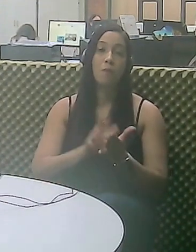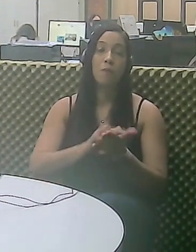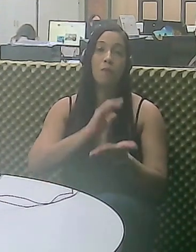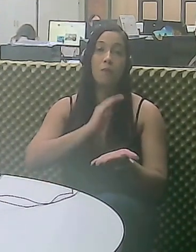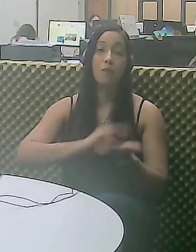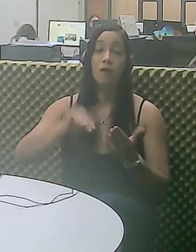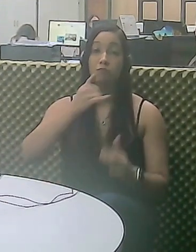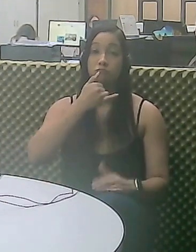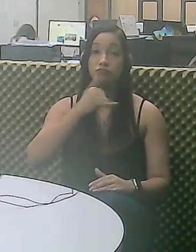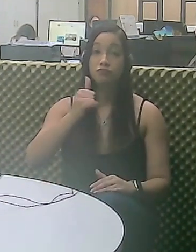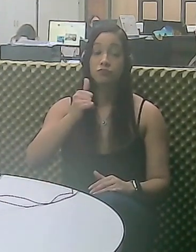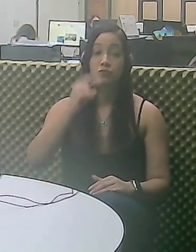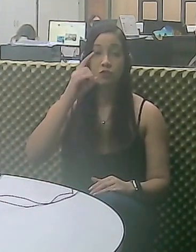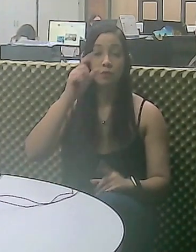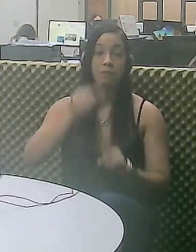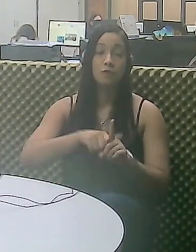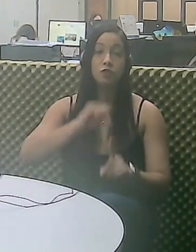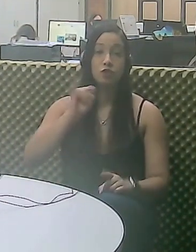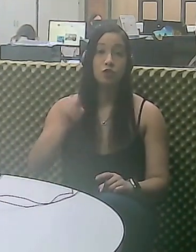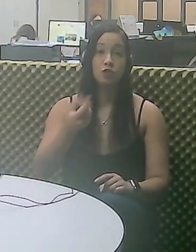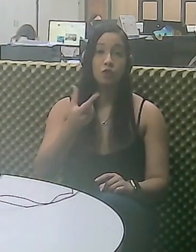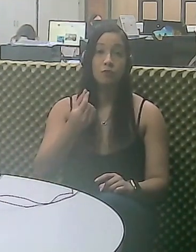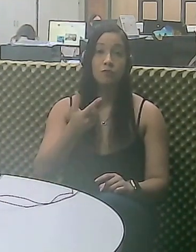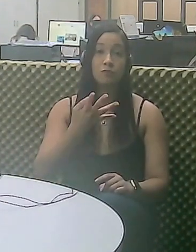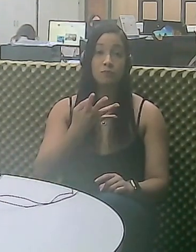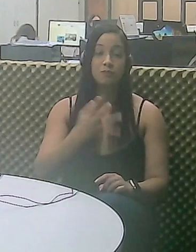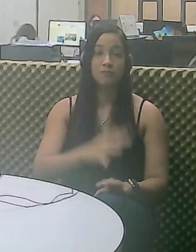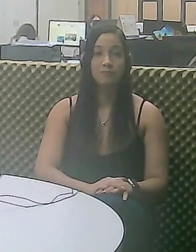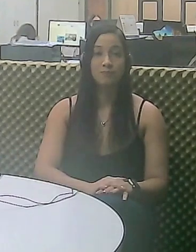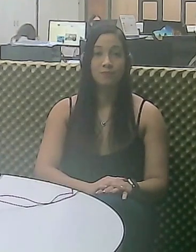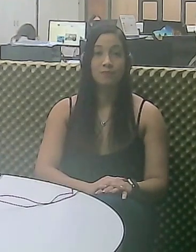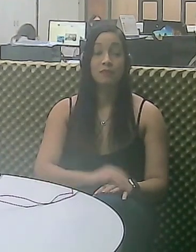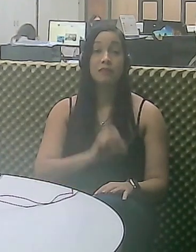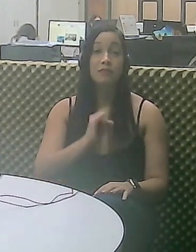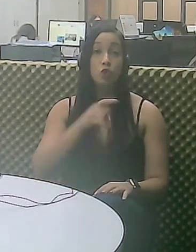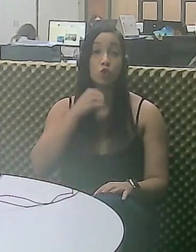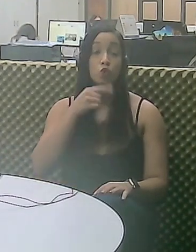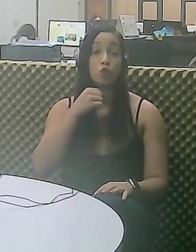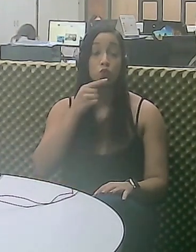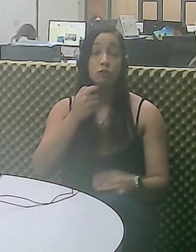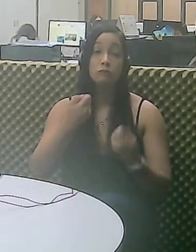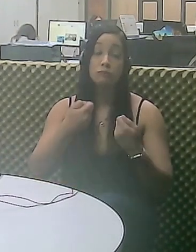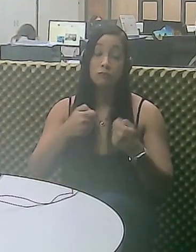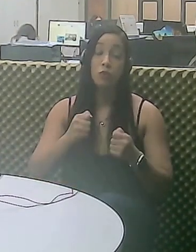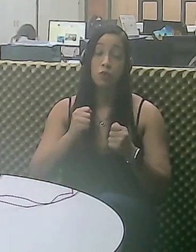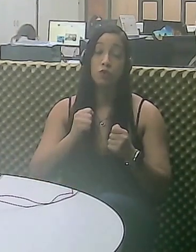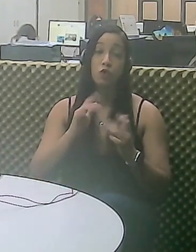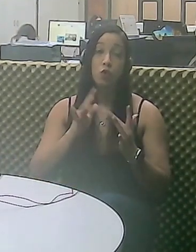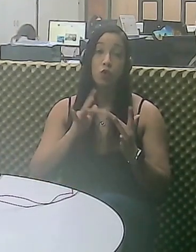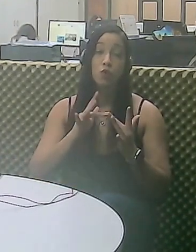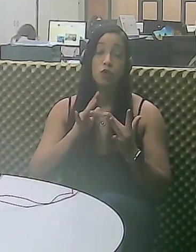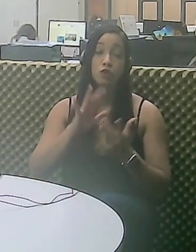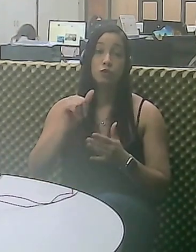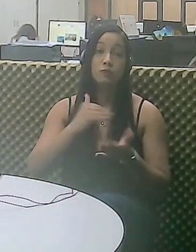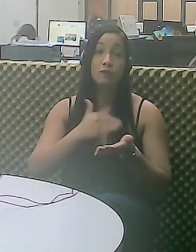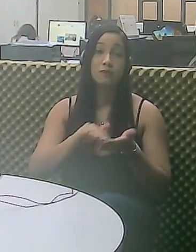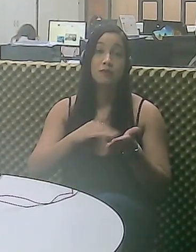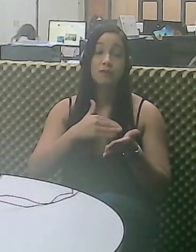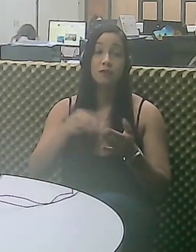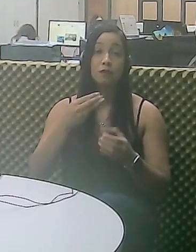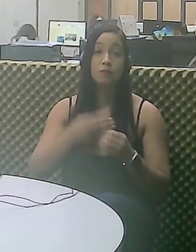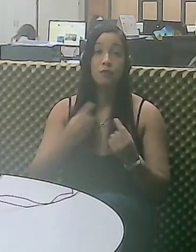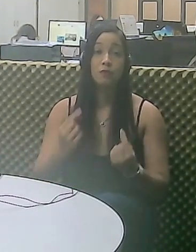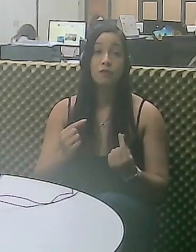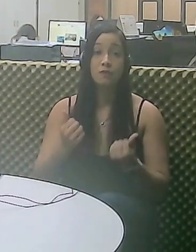por meio eletrônico a partir de janeiro de 2024. Em caso de dúvida, é possível entrar em contato com a Secretaria Municipal